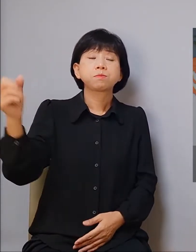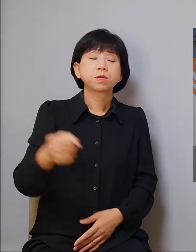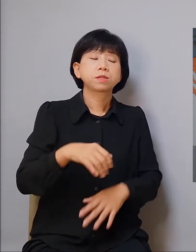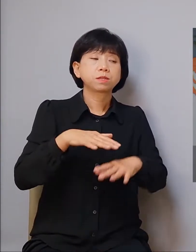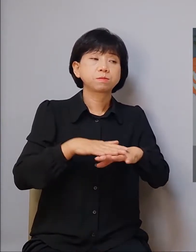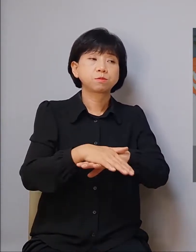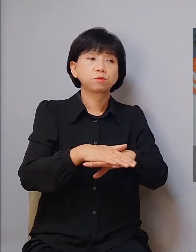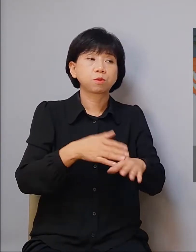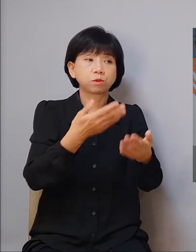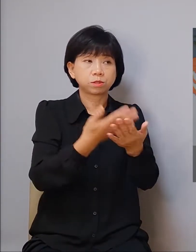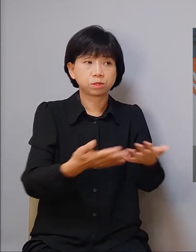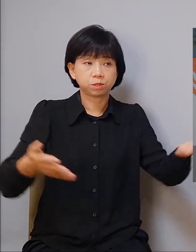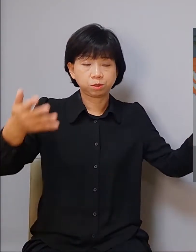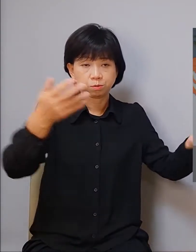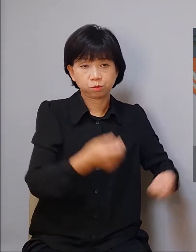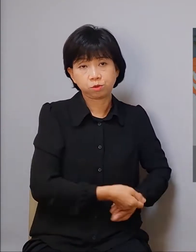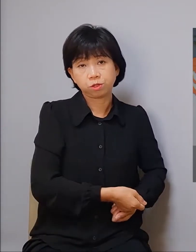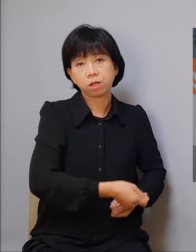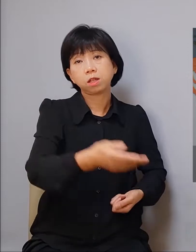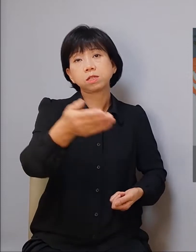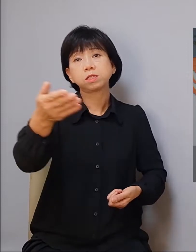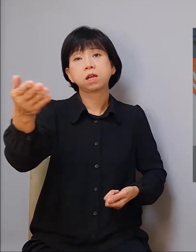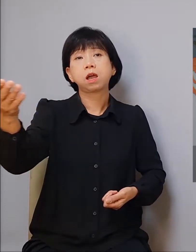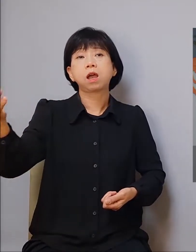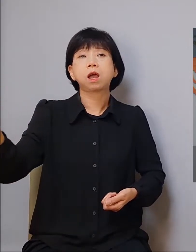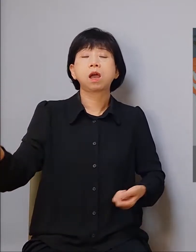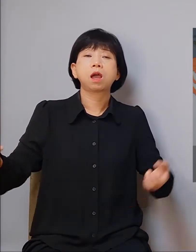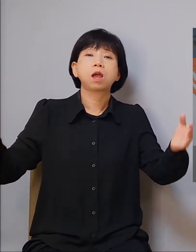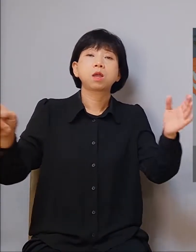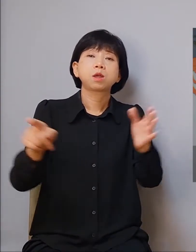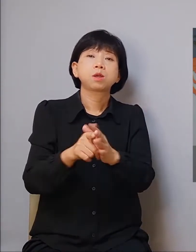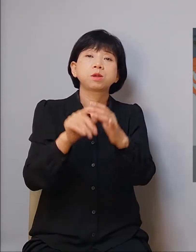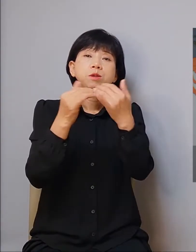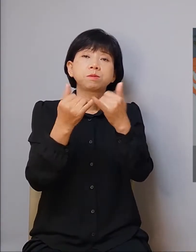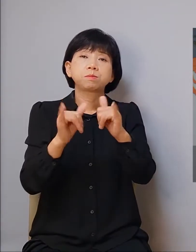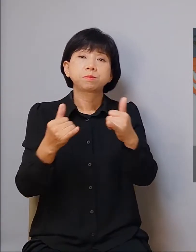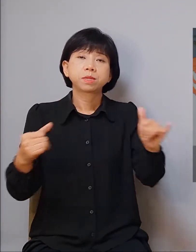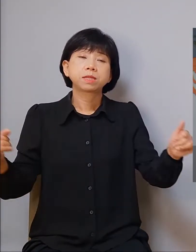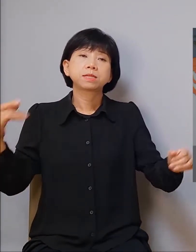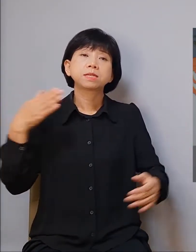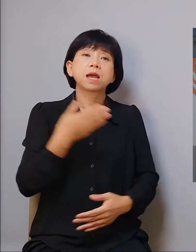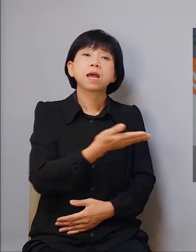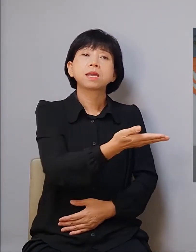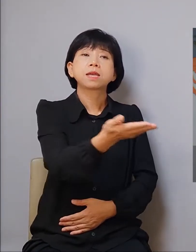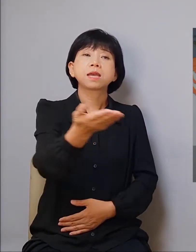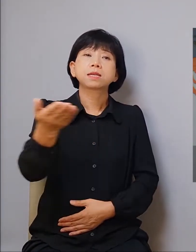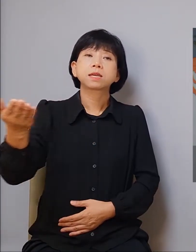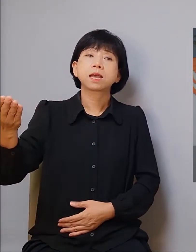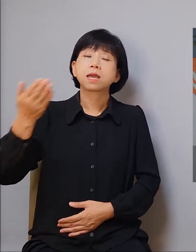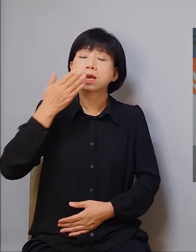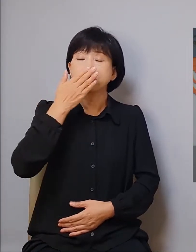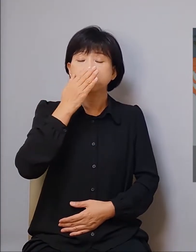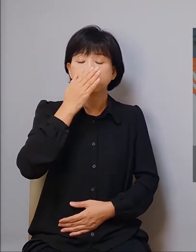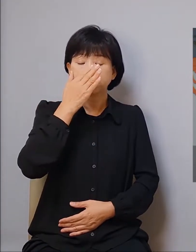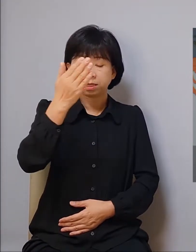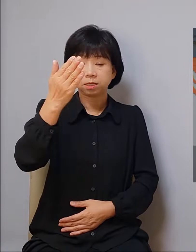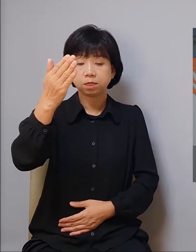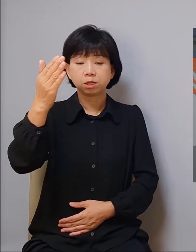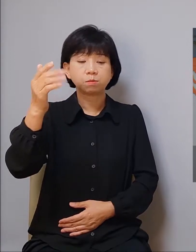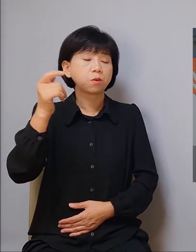의지하여 믿음으로 금을 던져 믿는